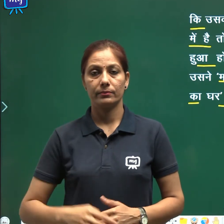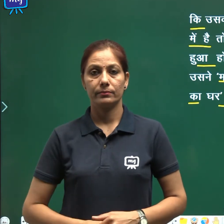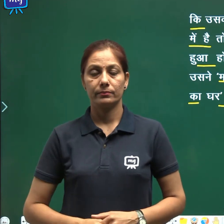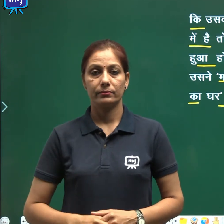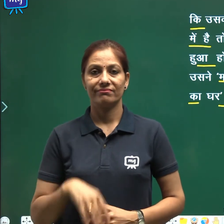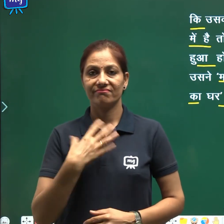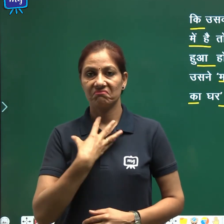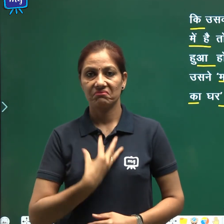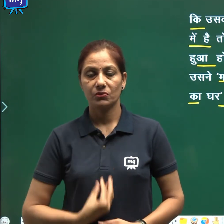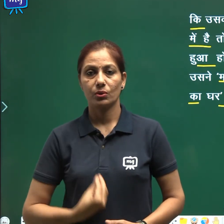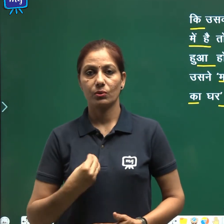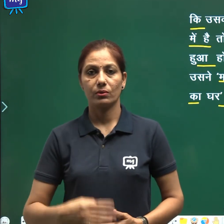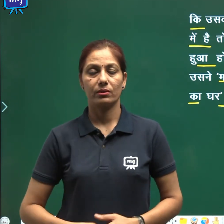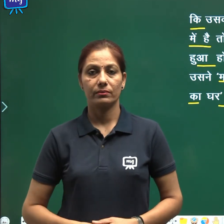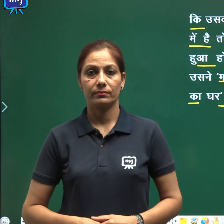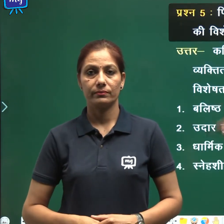दुखी हो गई।